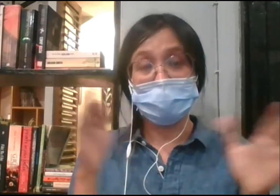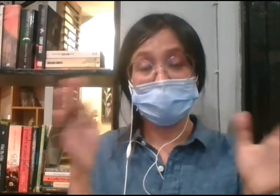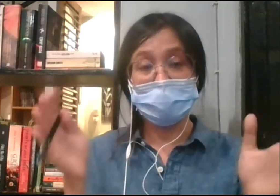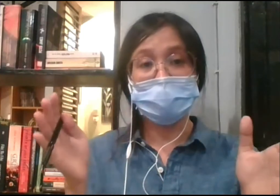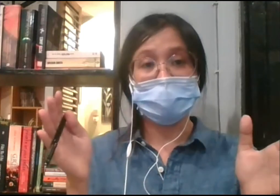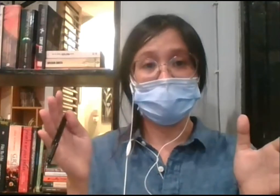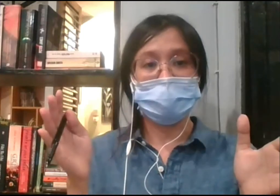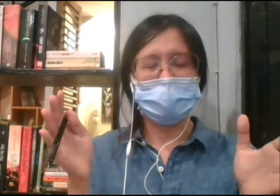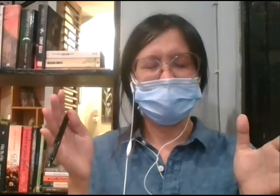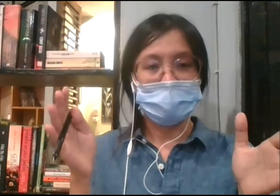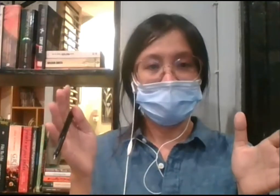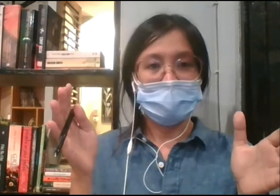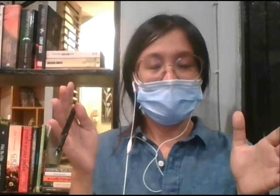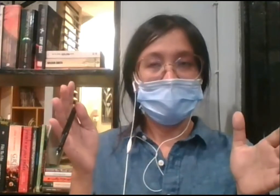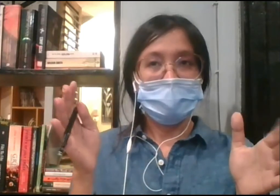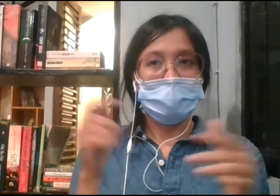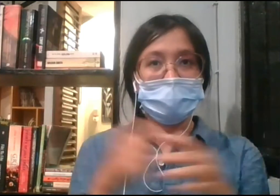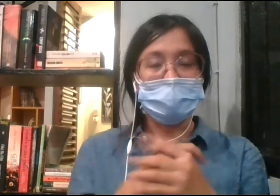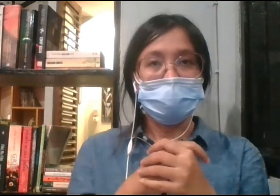diskusi forum-forum misalnya.